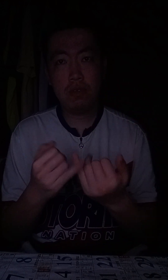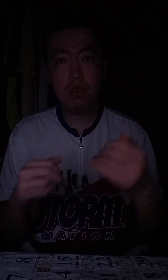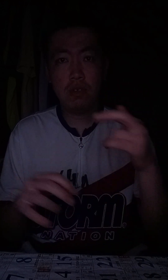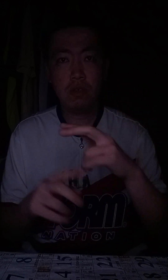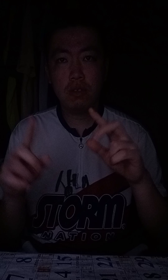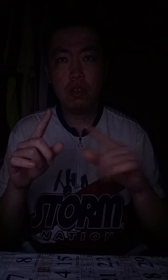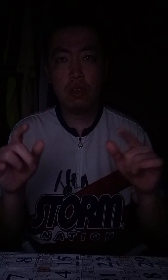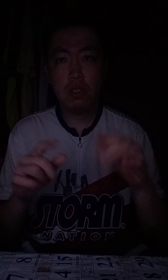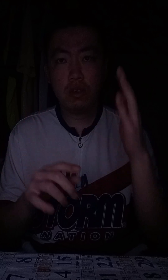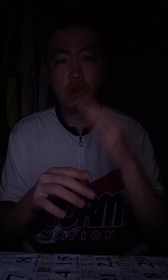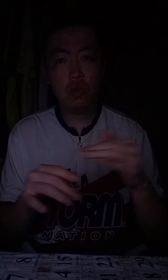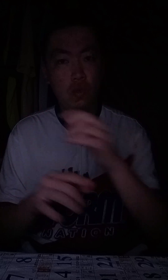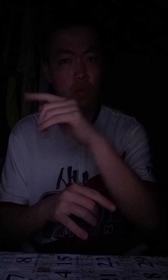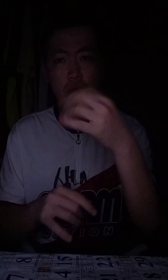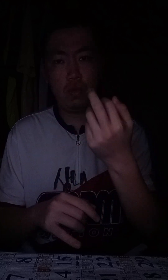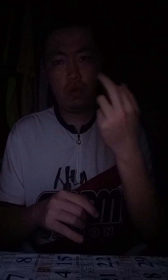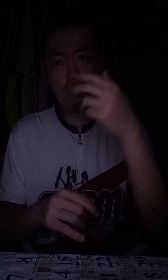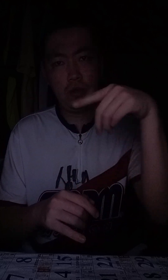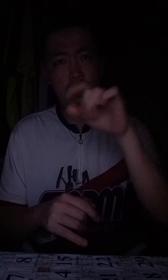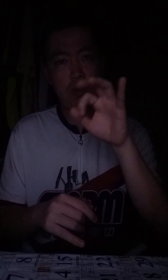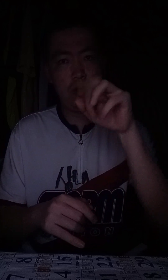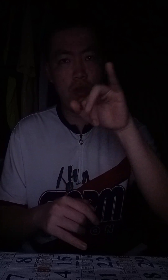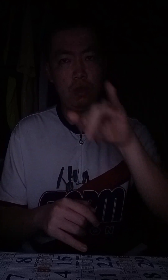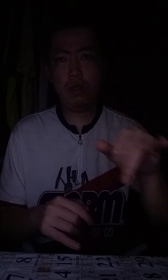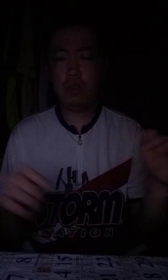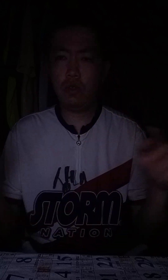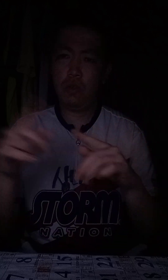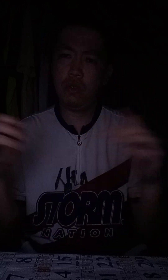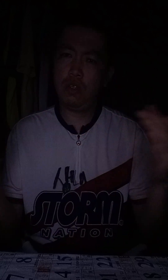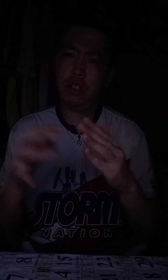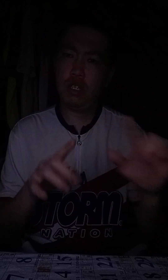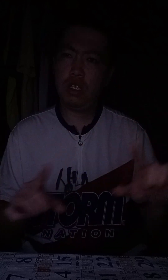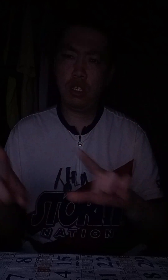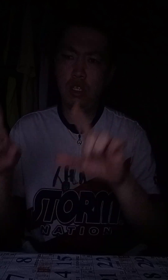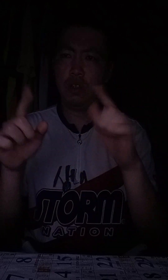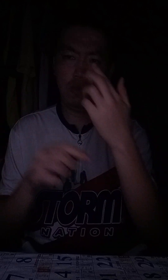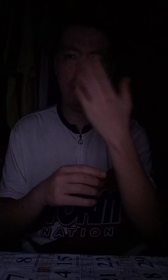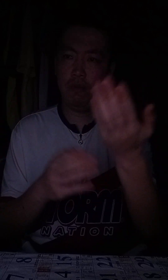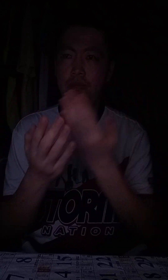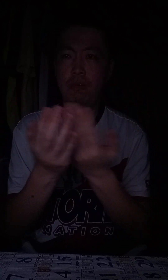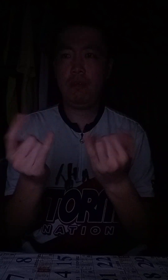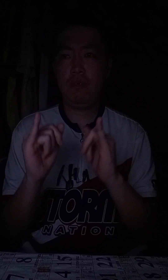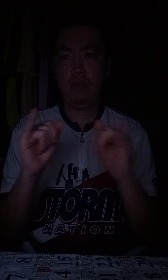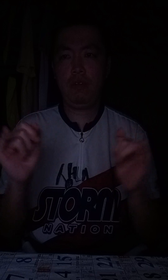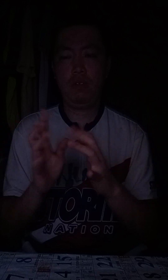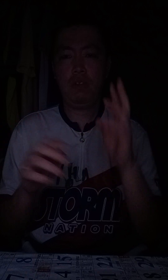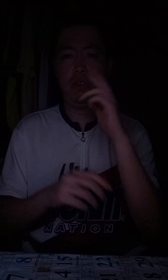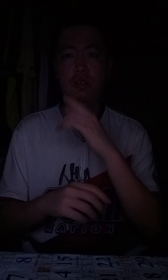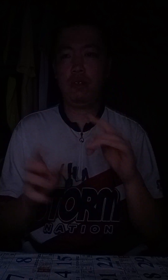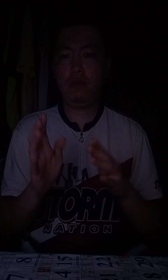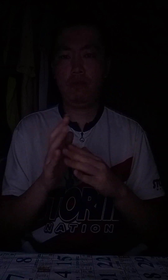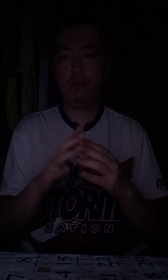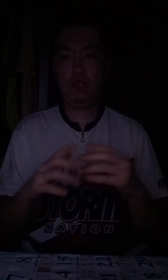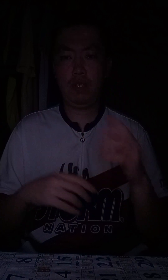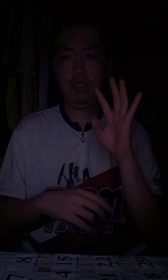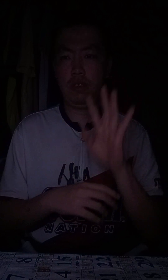특례법상 과실치사 혐의로 버스 기사의 구속영장을 신청할 예정입니다. YTN 한동구입니다.